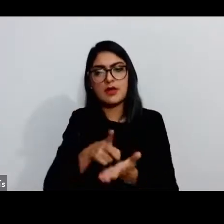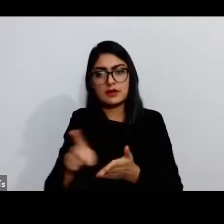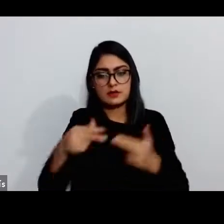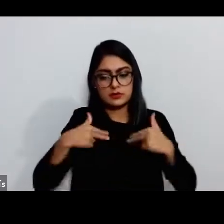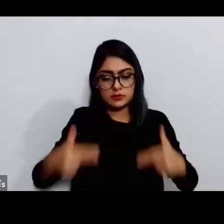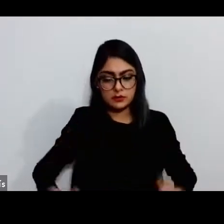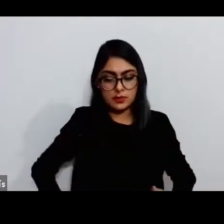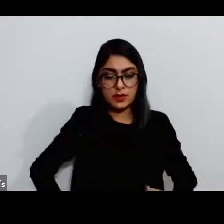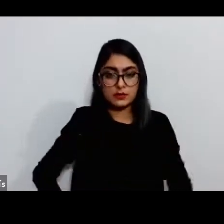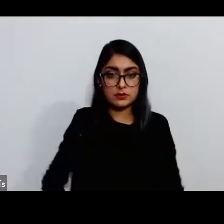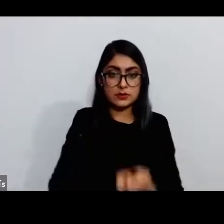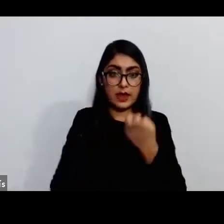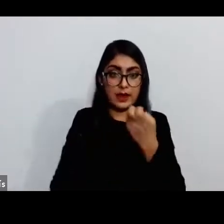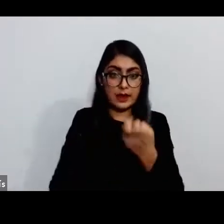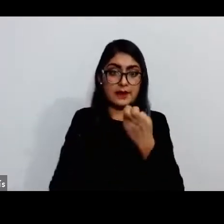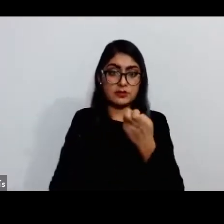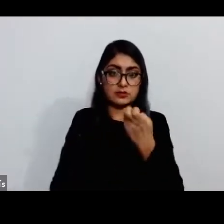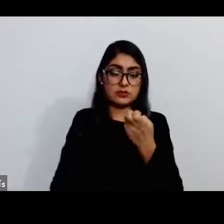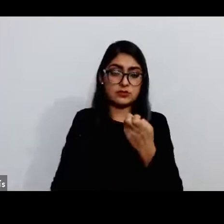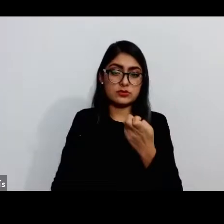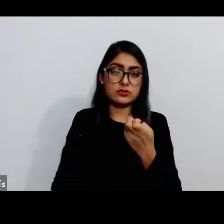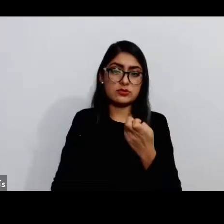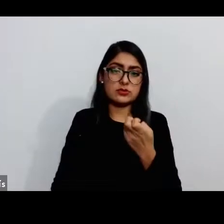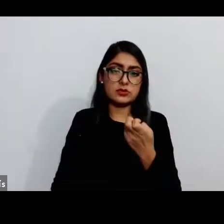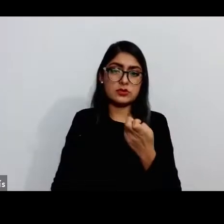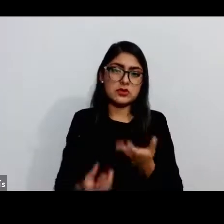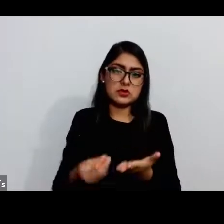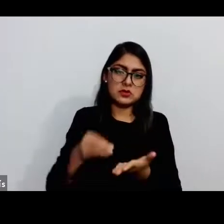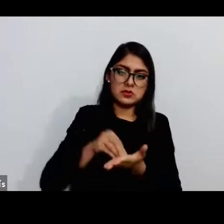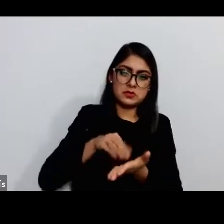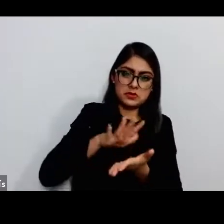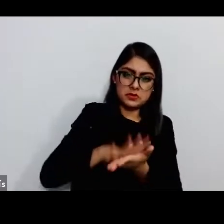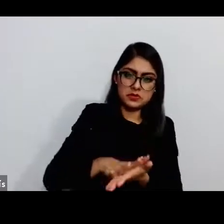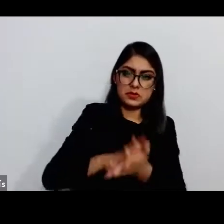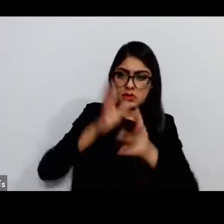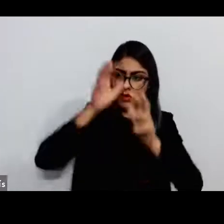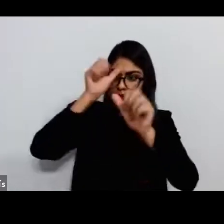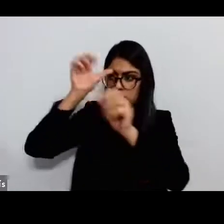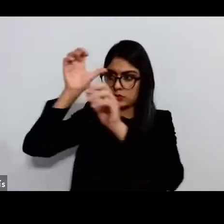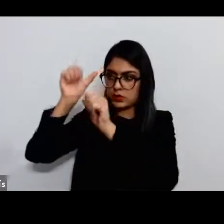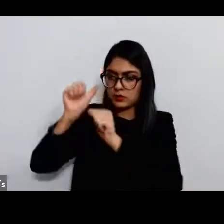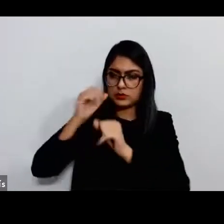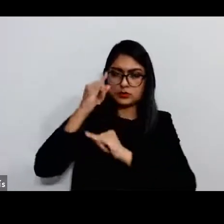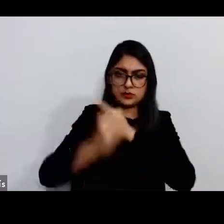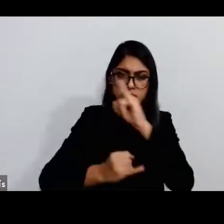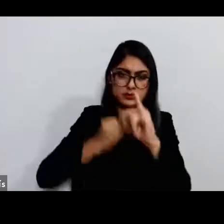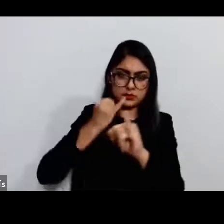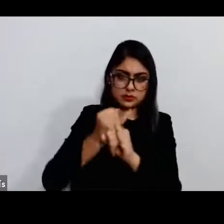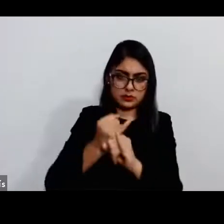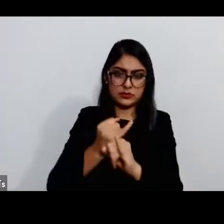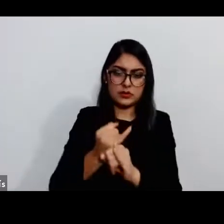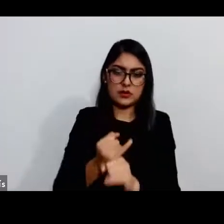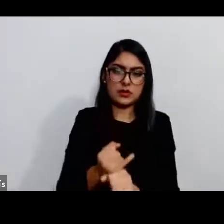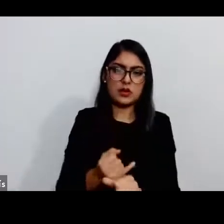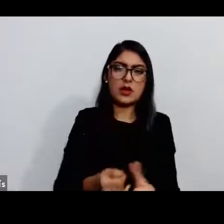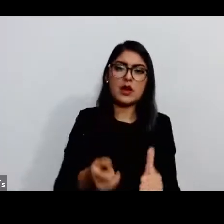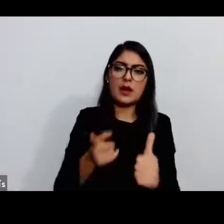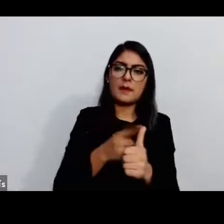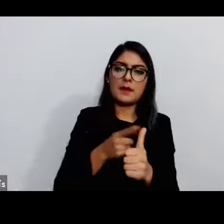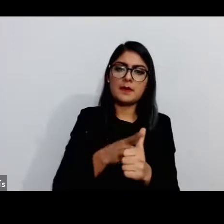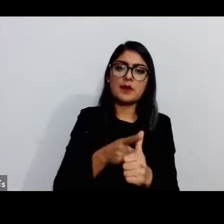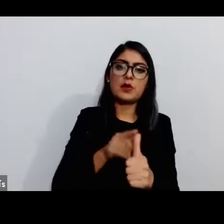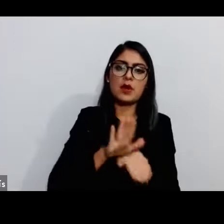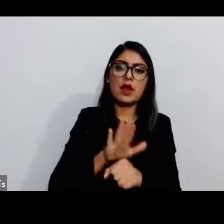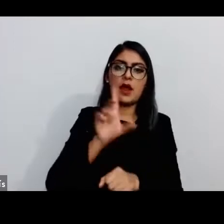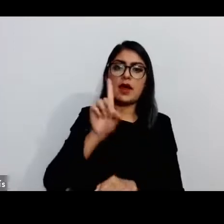prever en textos, en tratados internacionales. La primera, por supuesto, es la